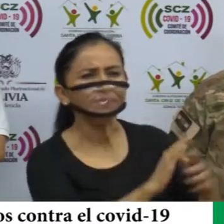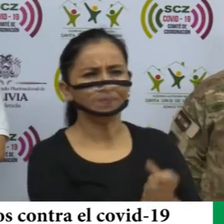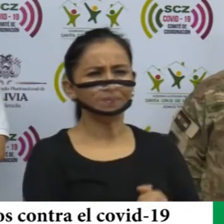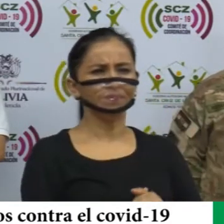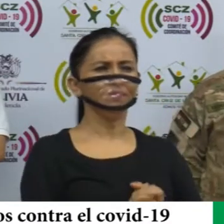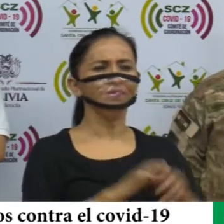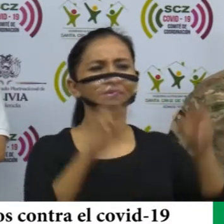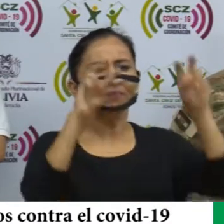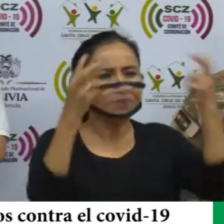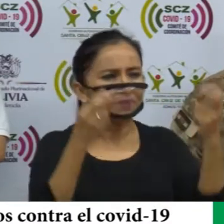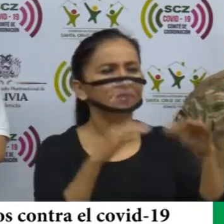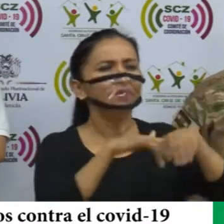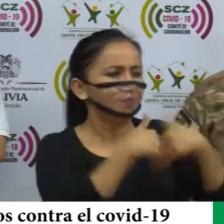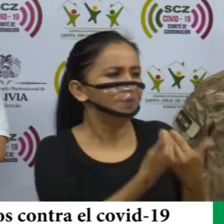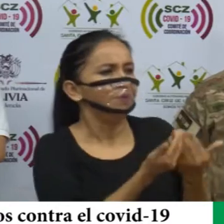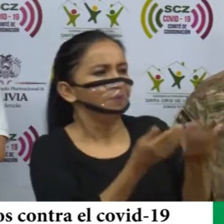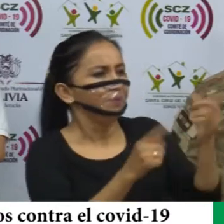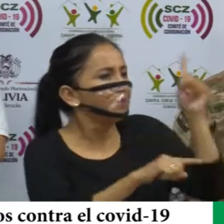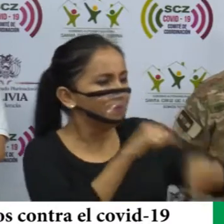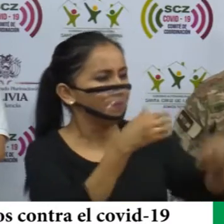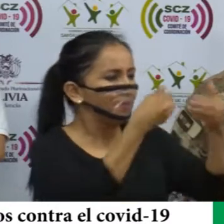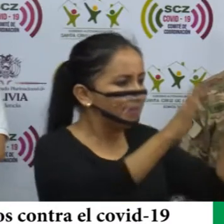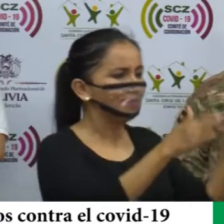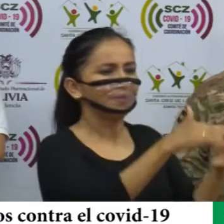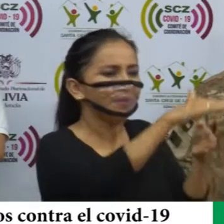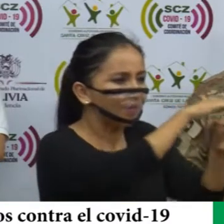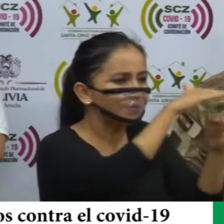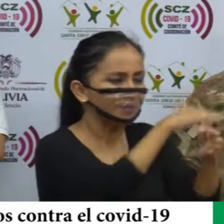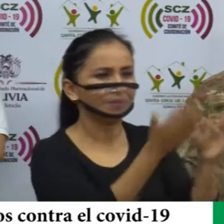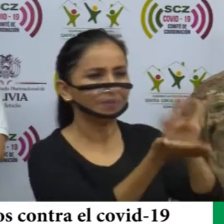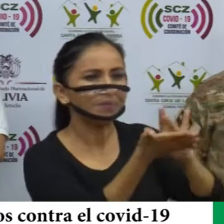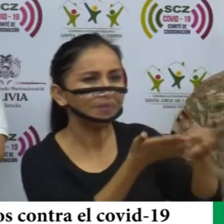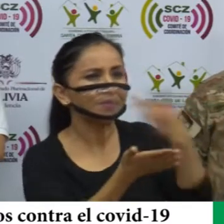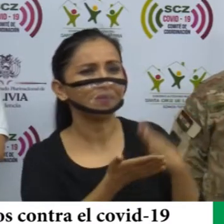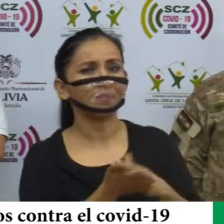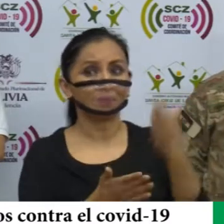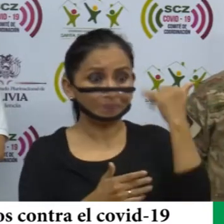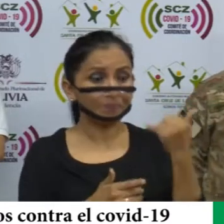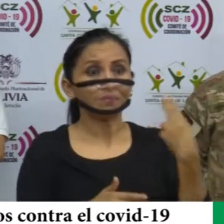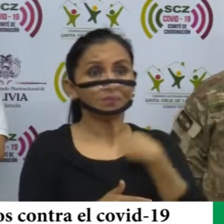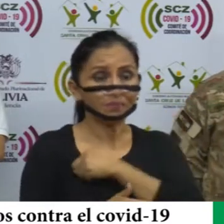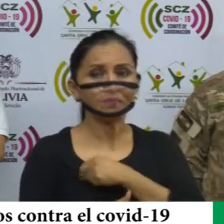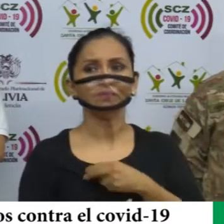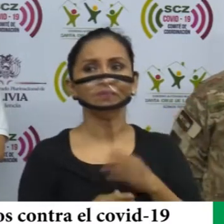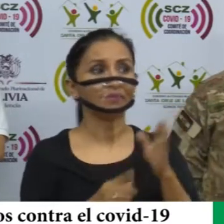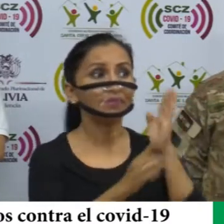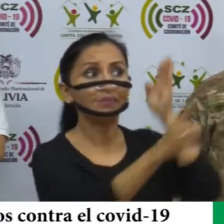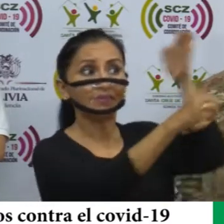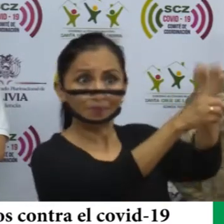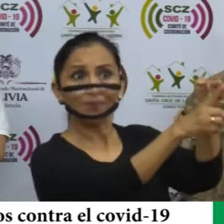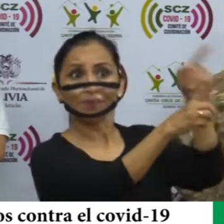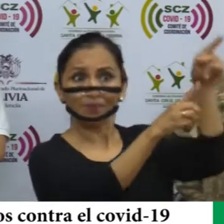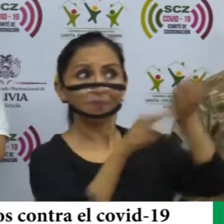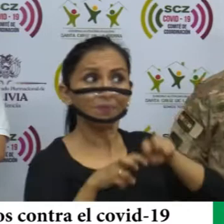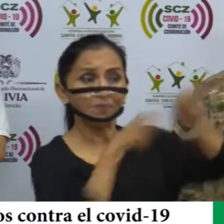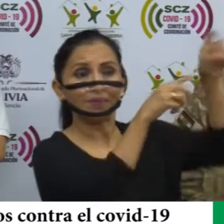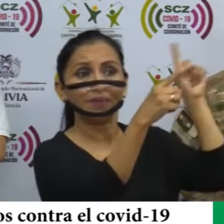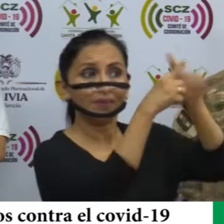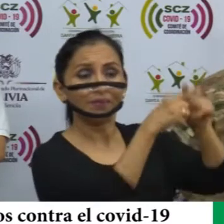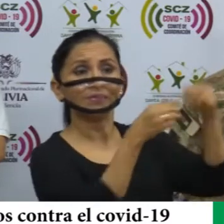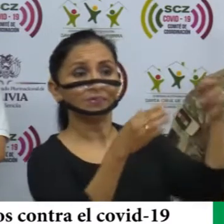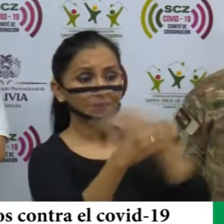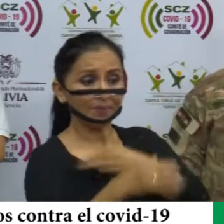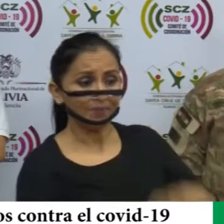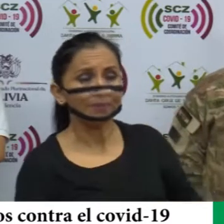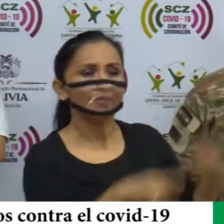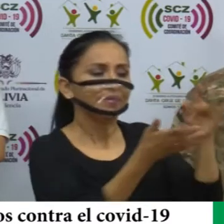de acceder a medicamentos, a un tratamiento. Es por eso que hemos estado en este municipio. Se les ha dado